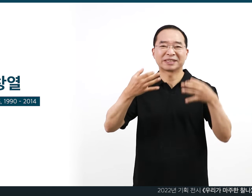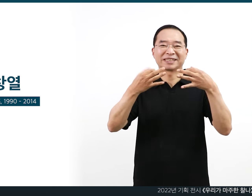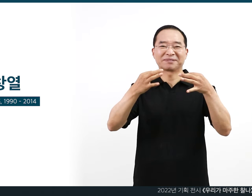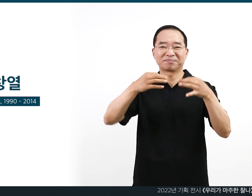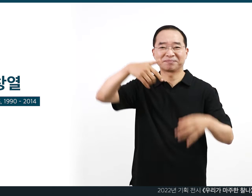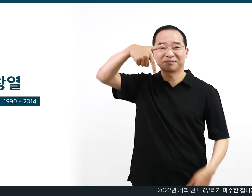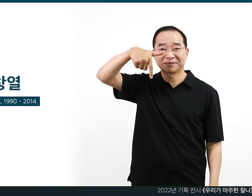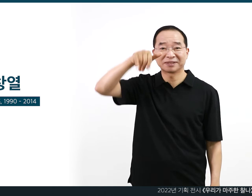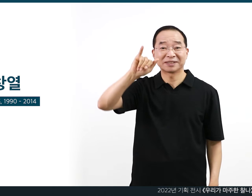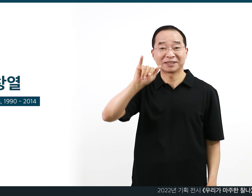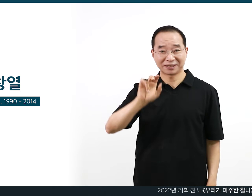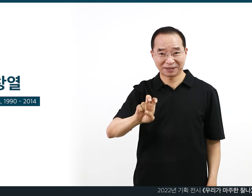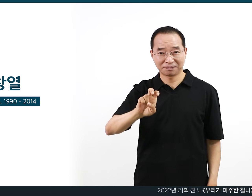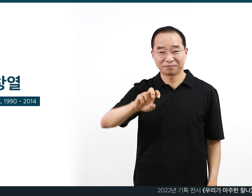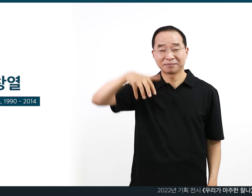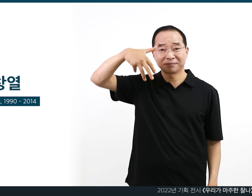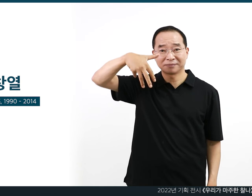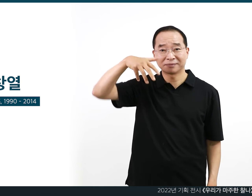김창열.